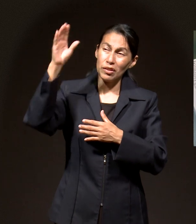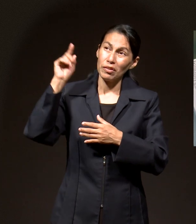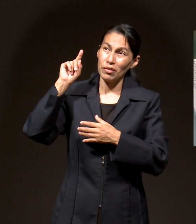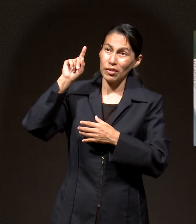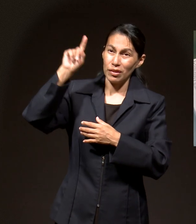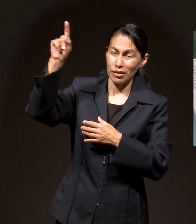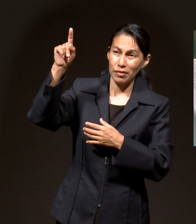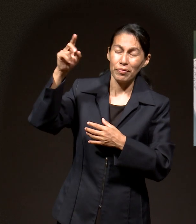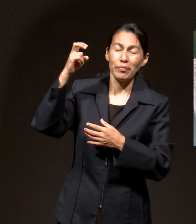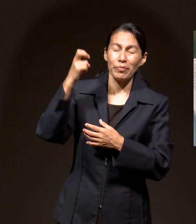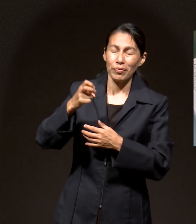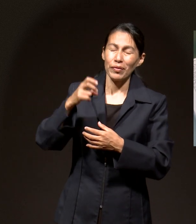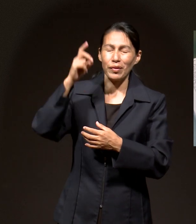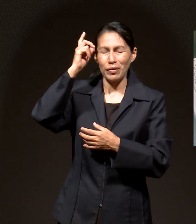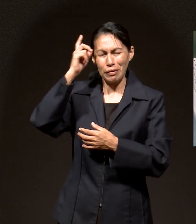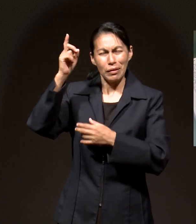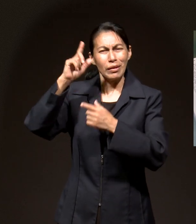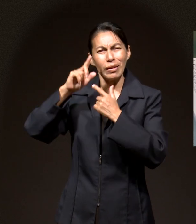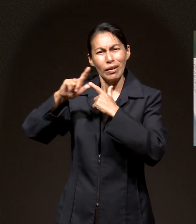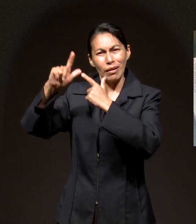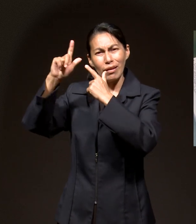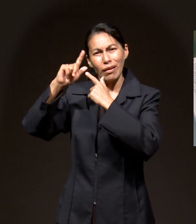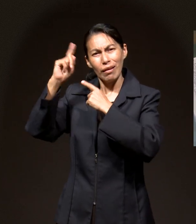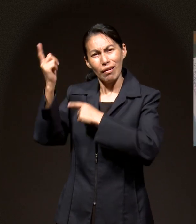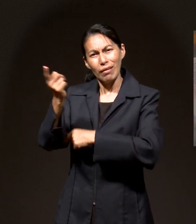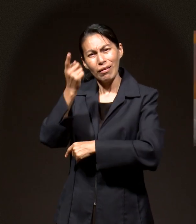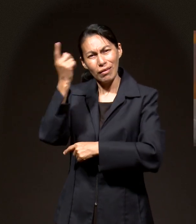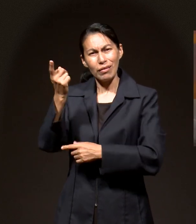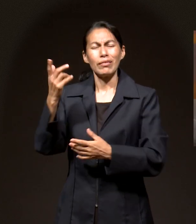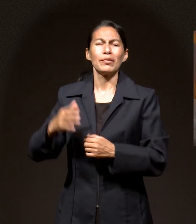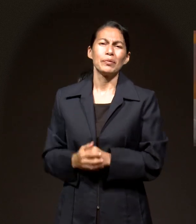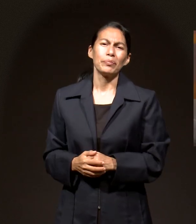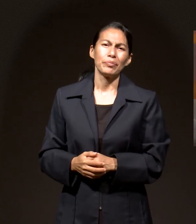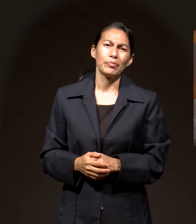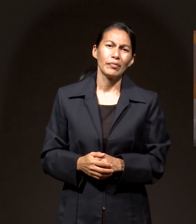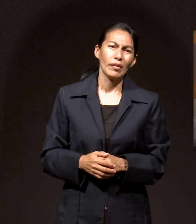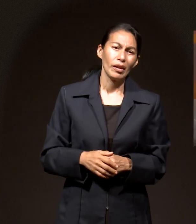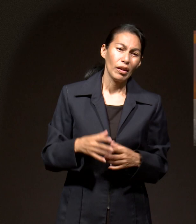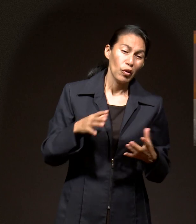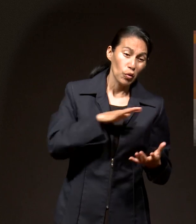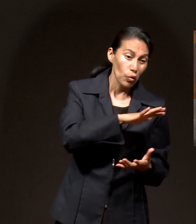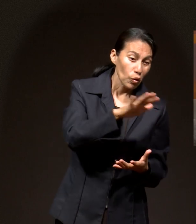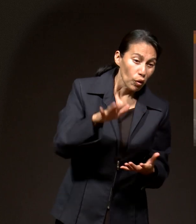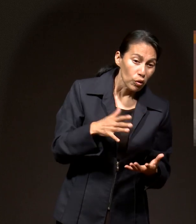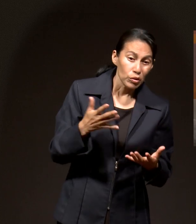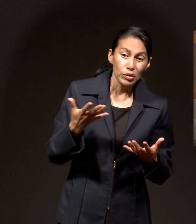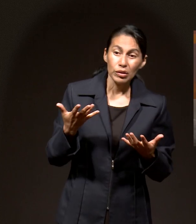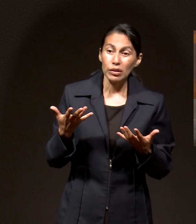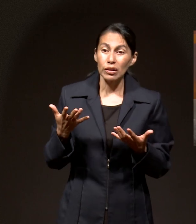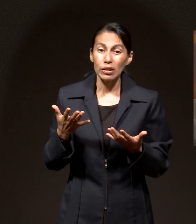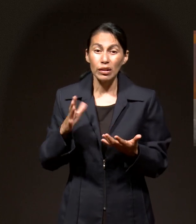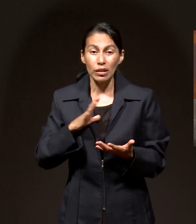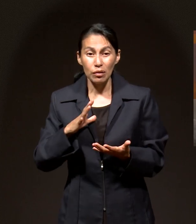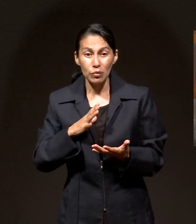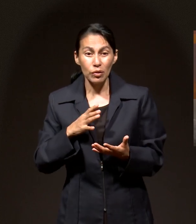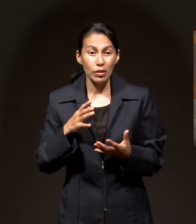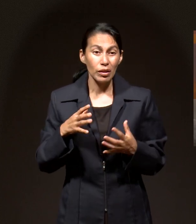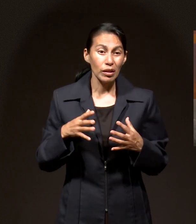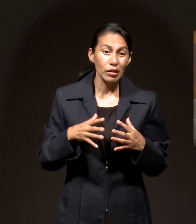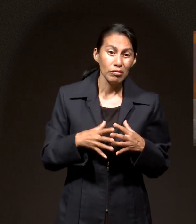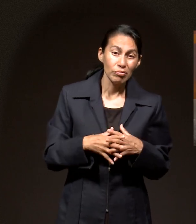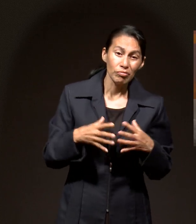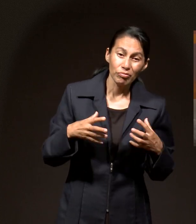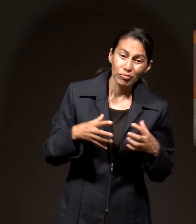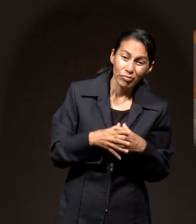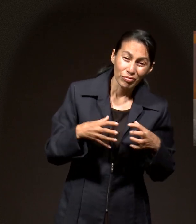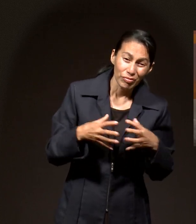los siglos de los siglos. Amén. Amén. Qué hermosa promesa. Es que habla de la carrera, habla de la batalla. En esa estamos